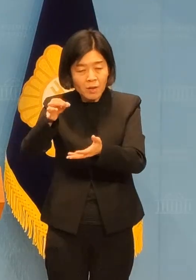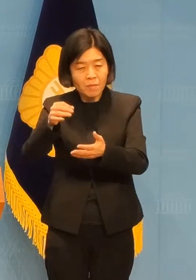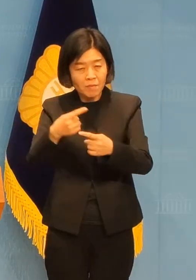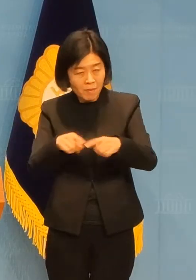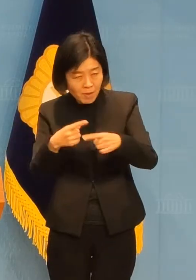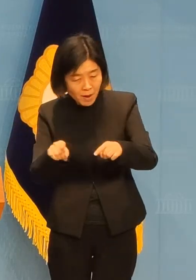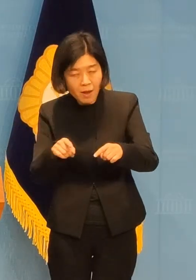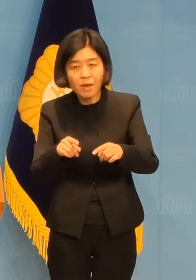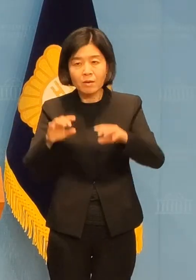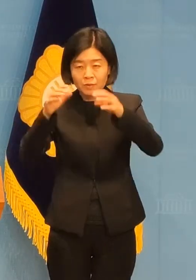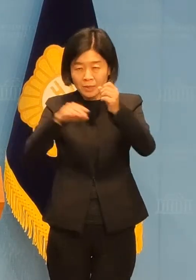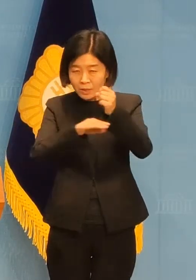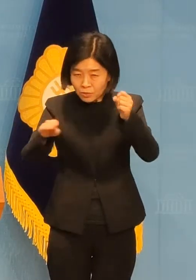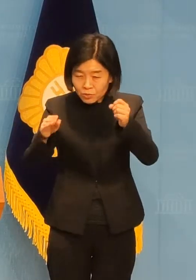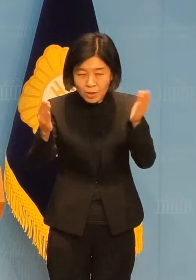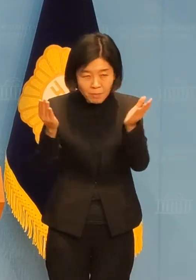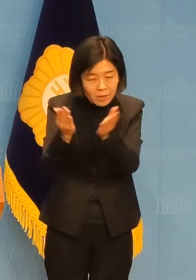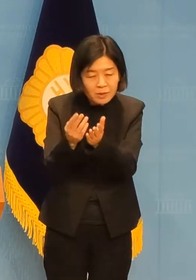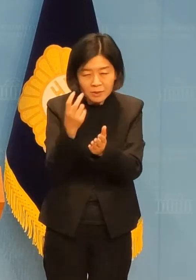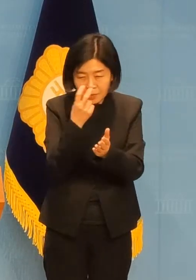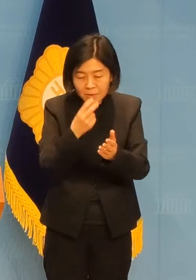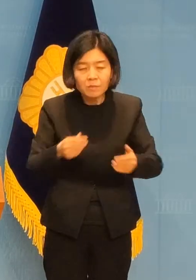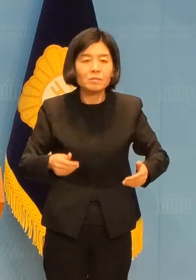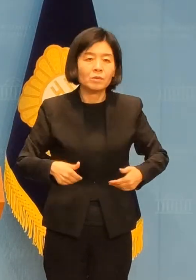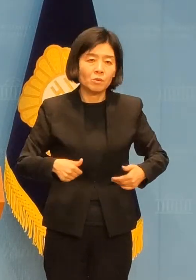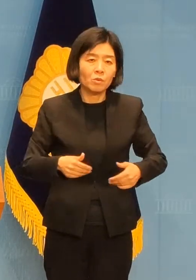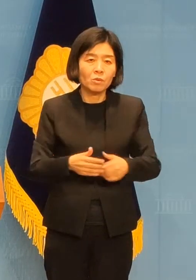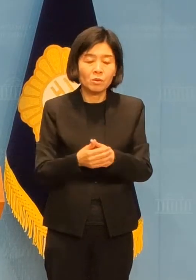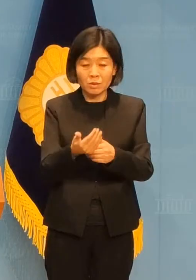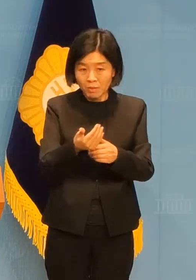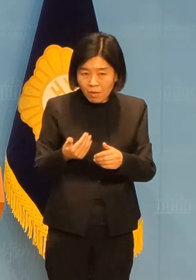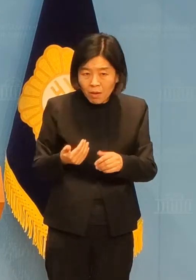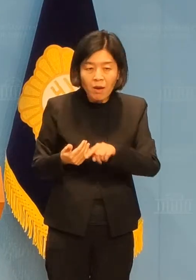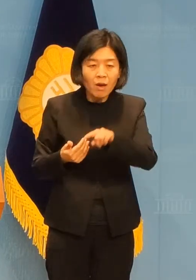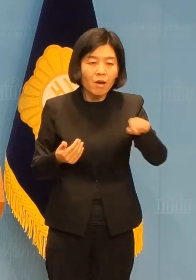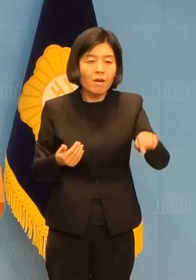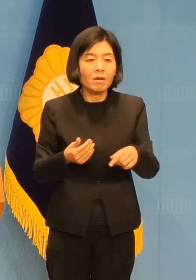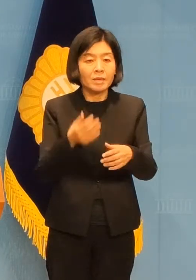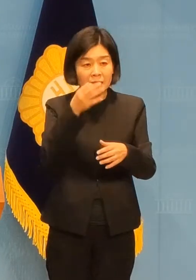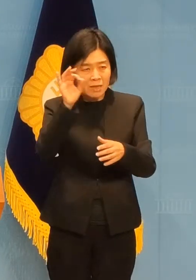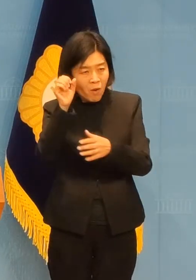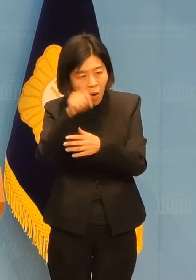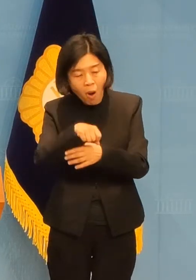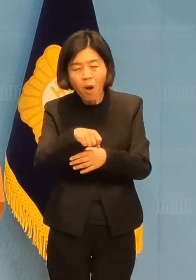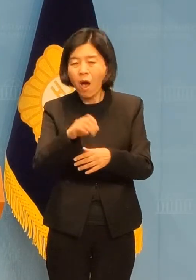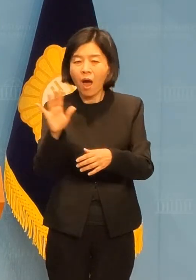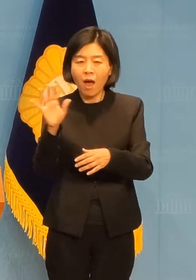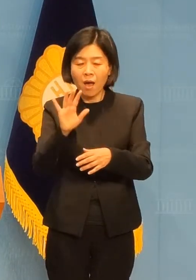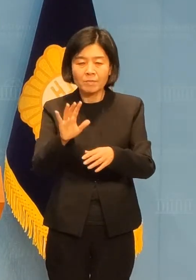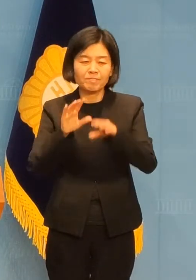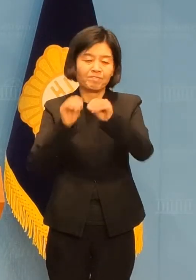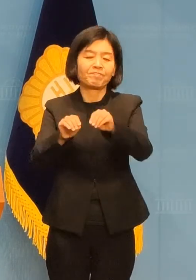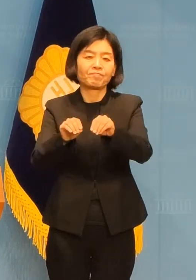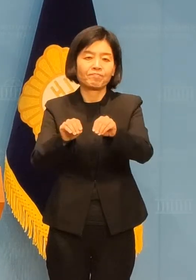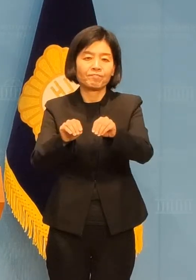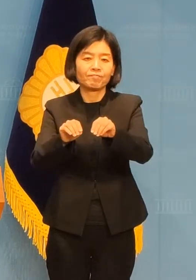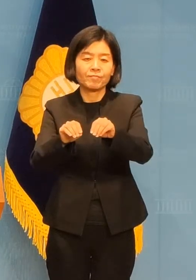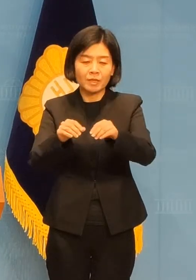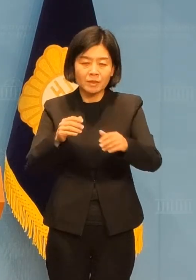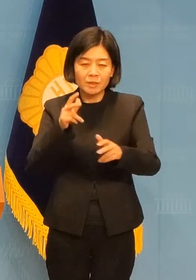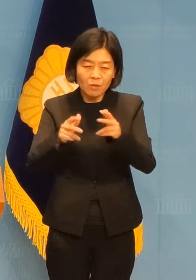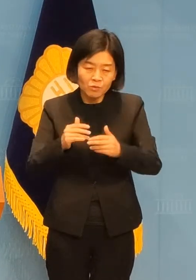기준에 맞는 검증을 받아야 한다. 그 이전까지 모든 인허가와 사업 추진을 중단하는 것이 최소한의